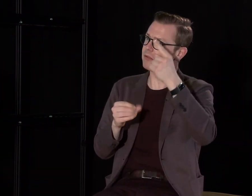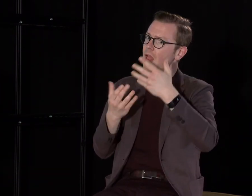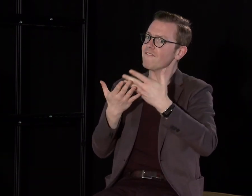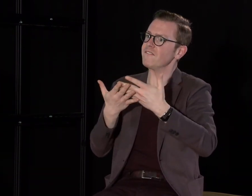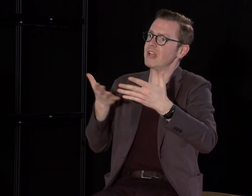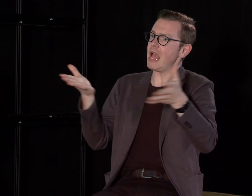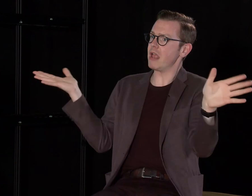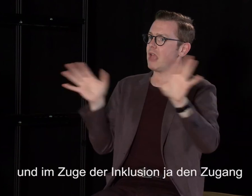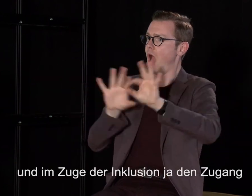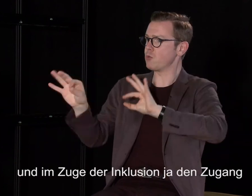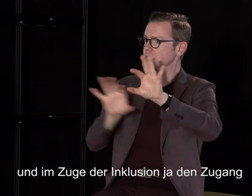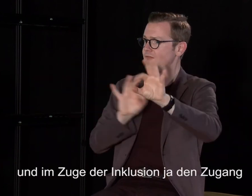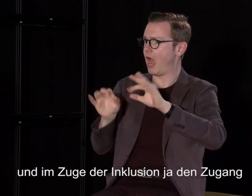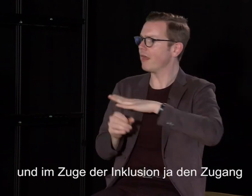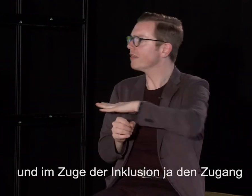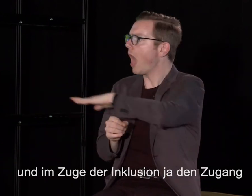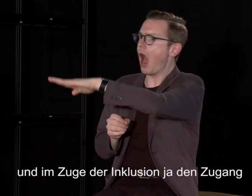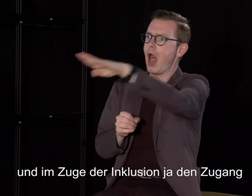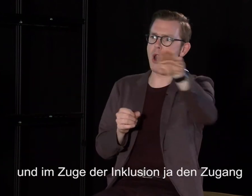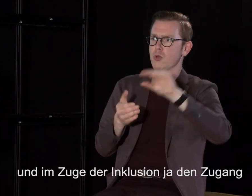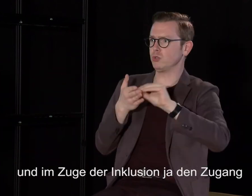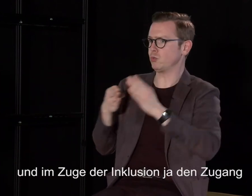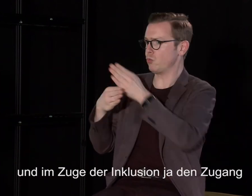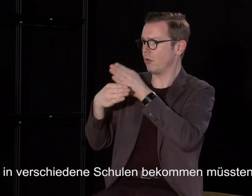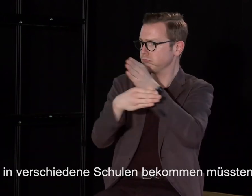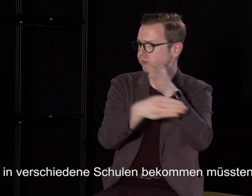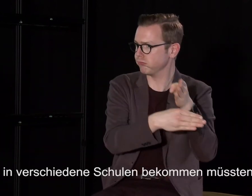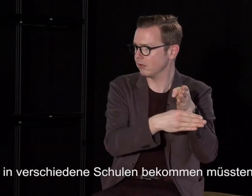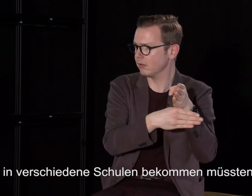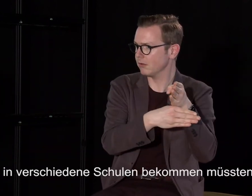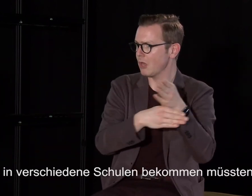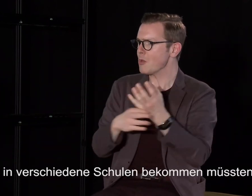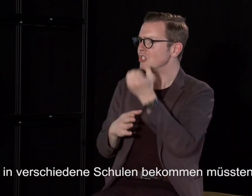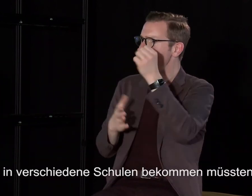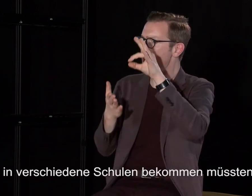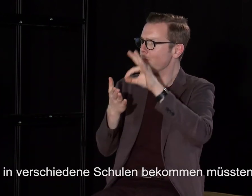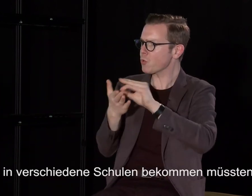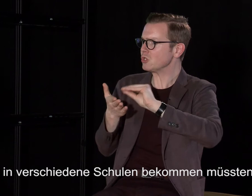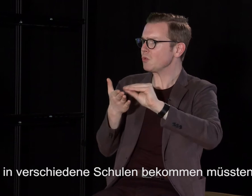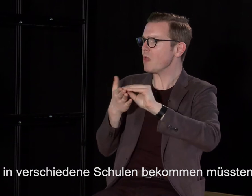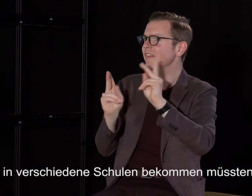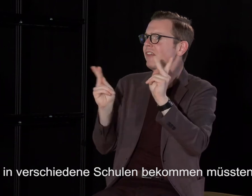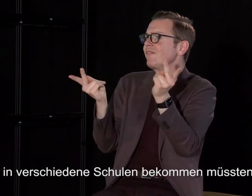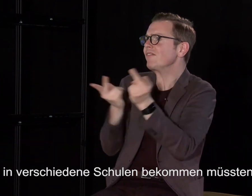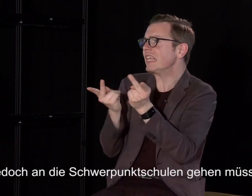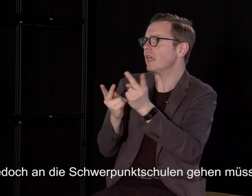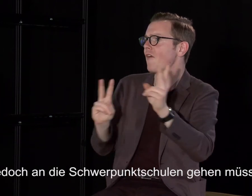Im Zuge der Inklusion. Im Zuge der Inklusion, die müssen also den Zugang zu verschiedenen Schulen bekommen. Aber wenn die jetzt